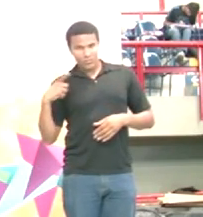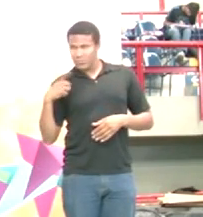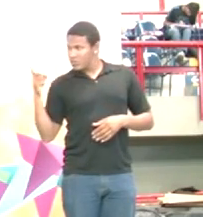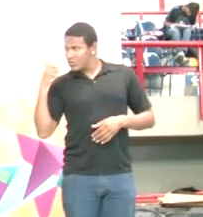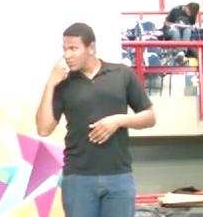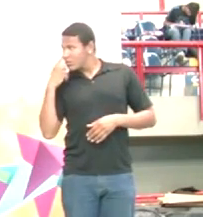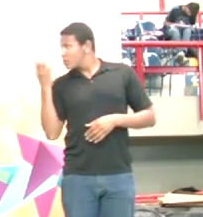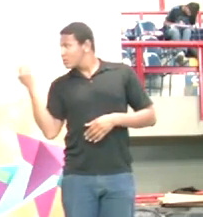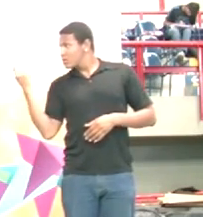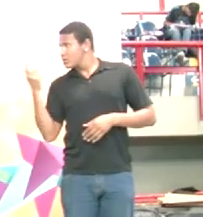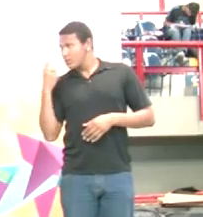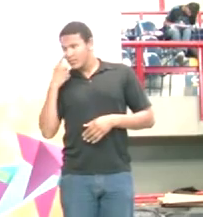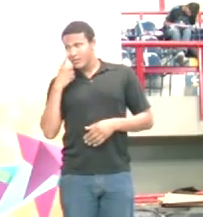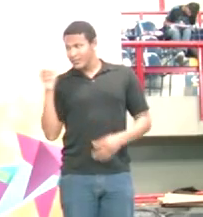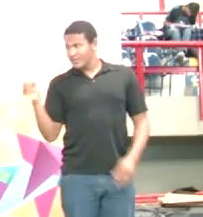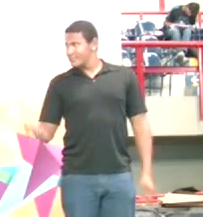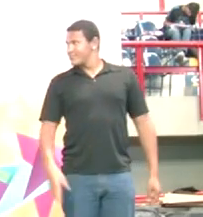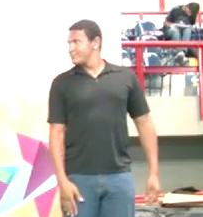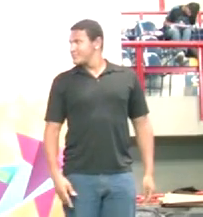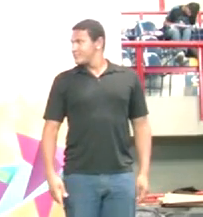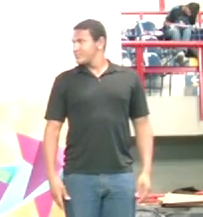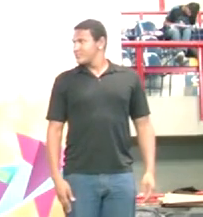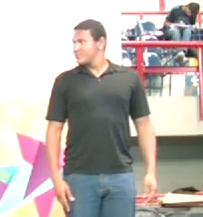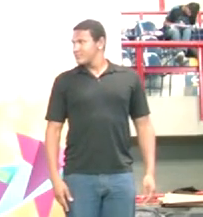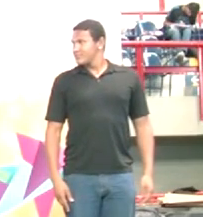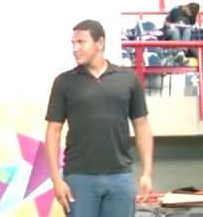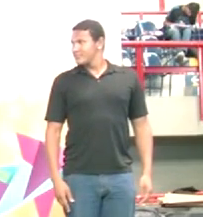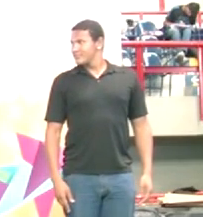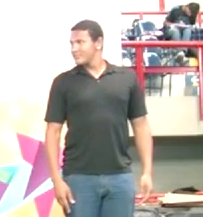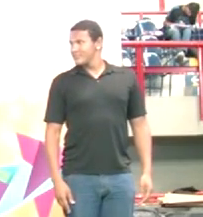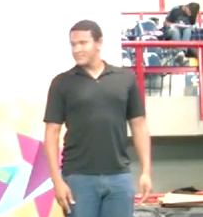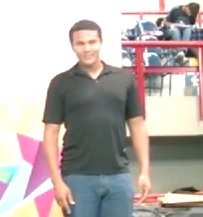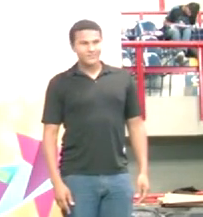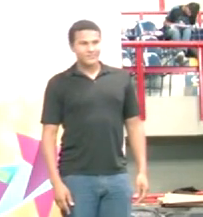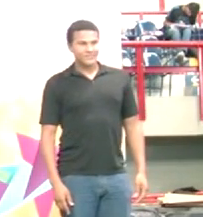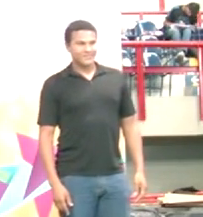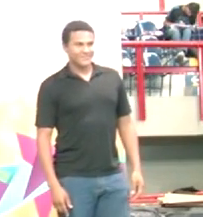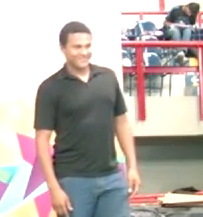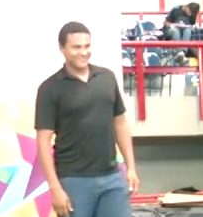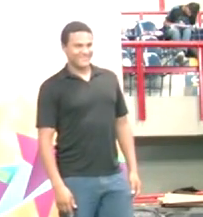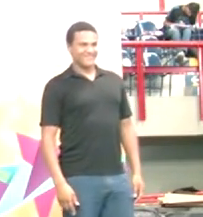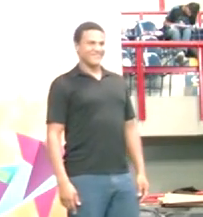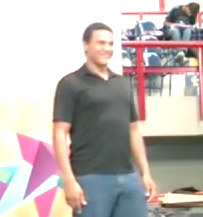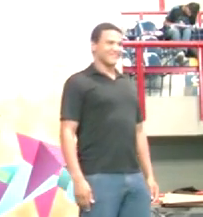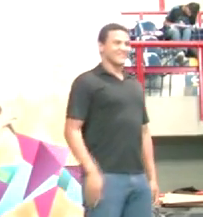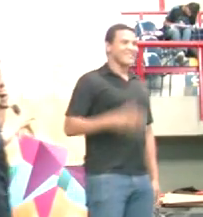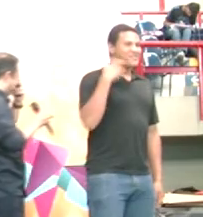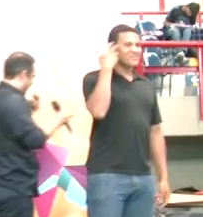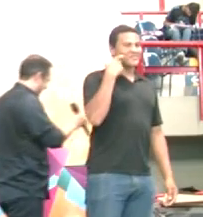No cantinho aqui atrás. É só fazer assim que eu volto.